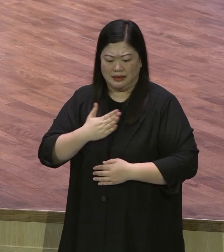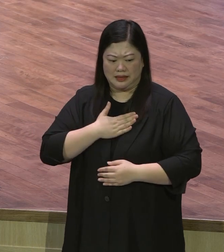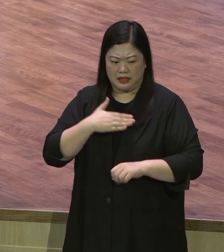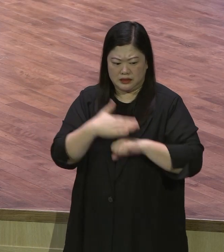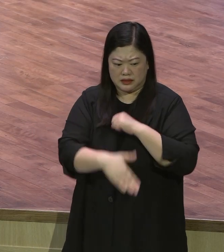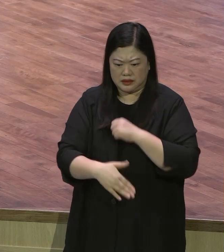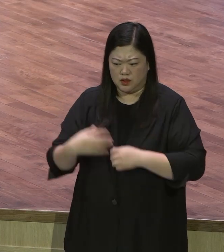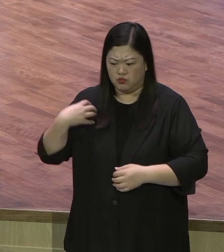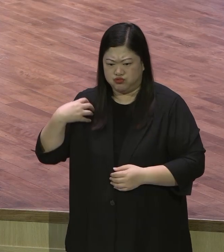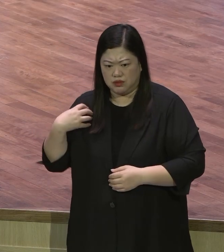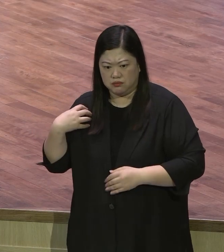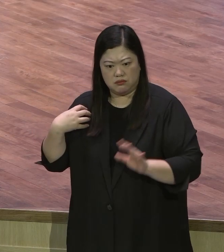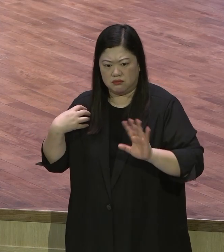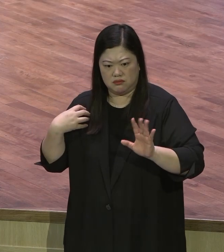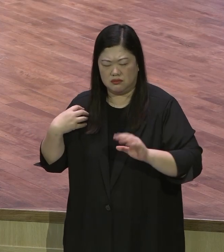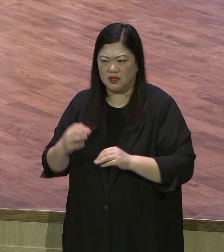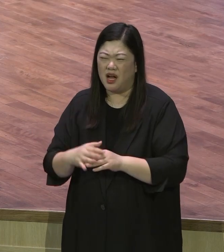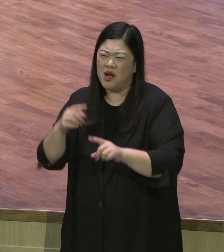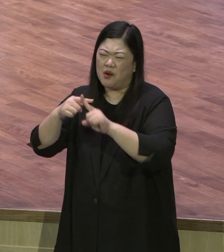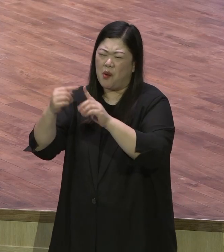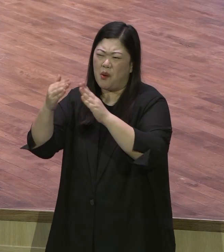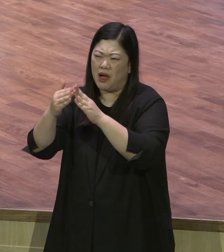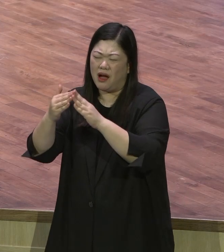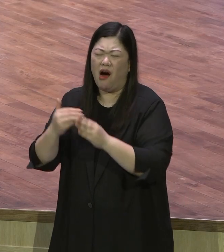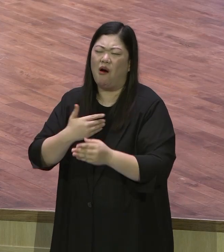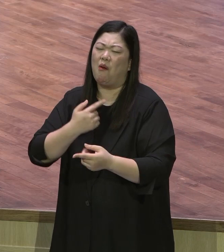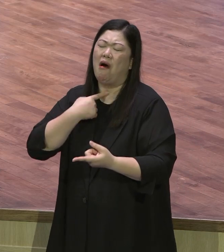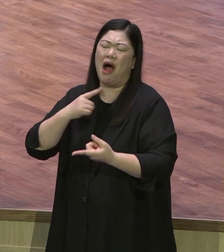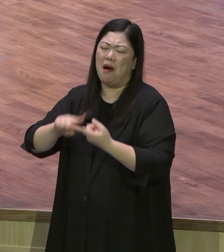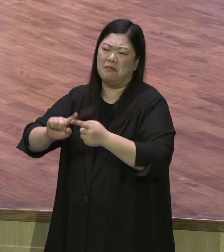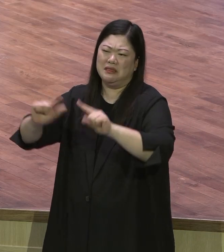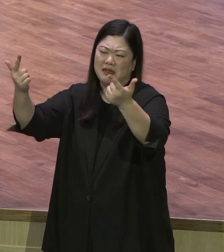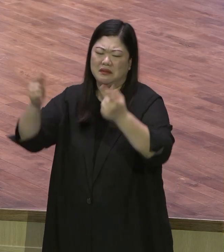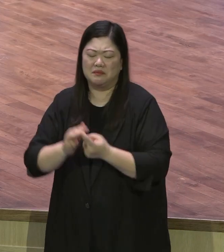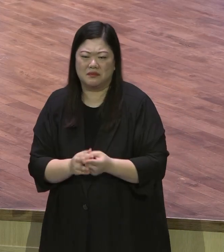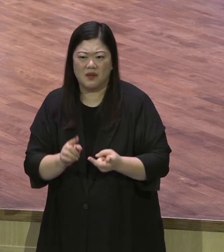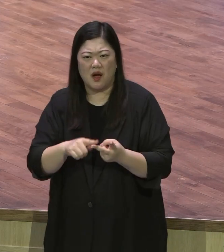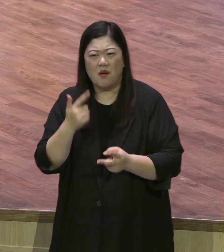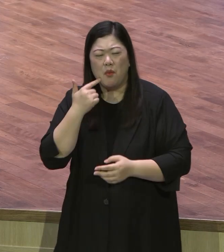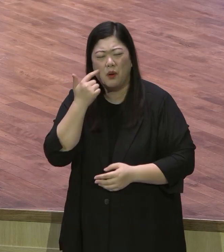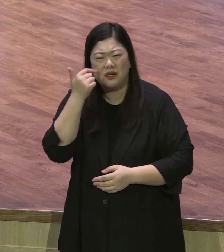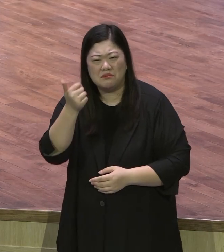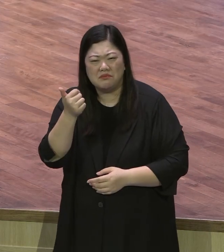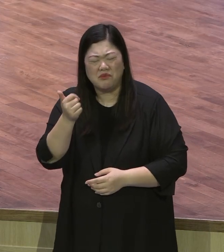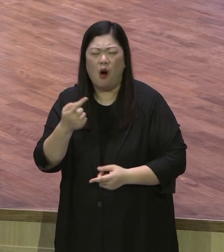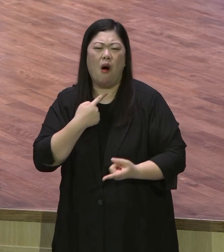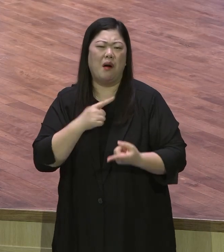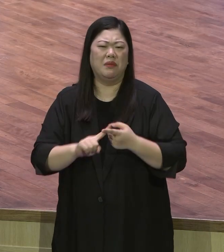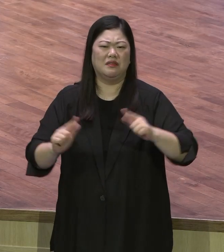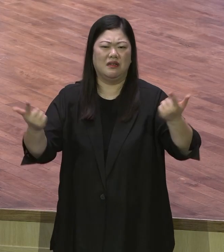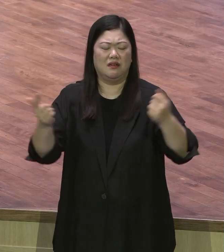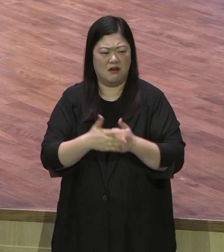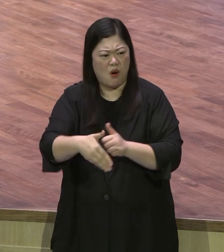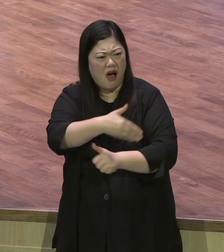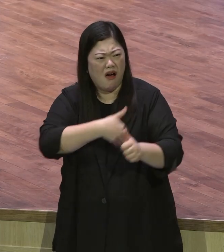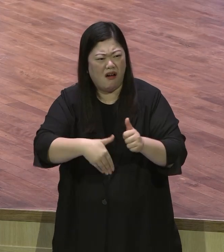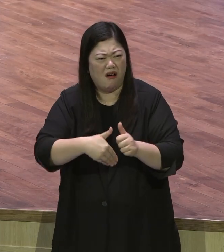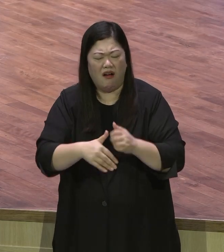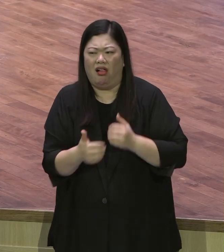돼. 교회도 내하고 맞아야 되고, 목사도 내하고 맞아야 되고, 환경도 내하고 안 맞으면 다 틀려. 다 싫어.